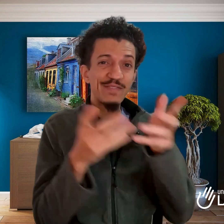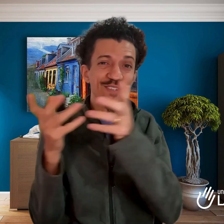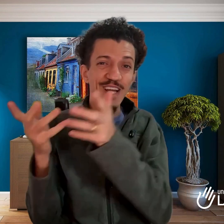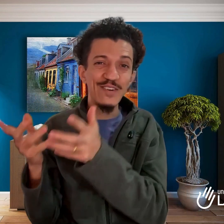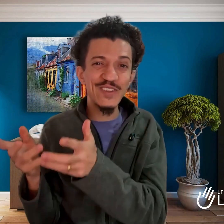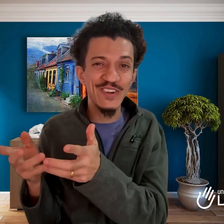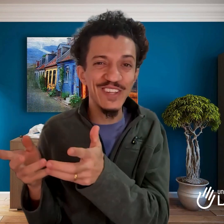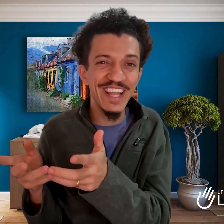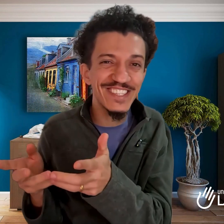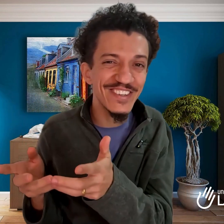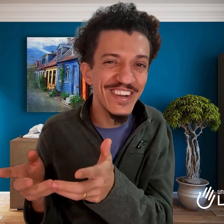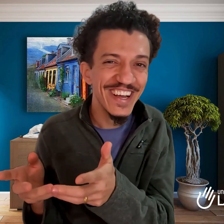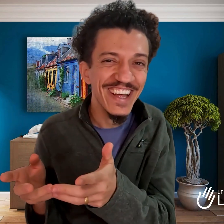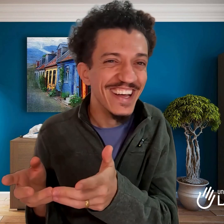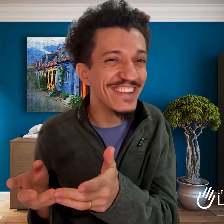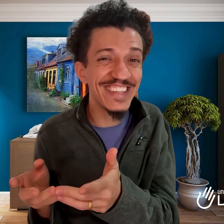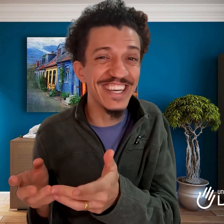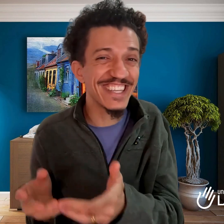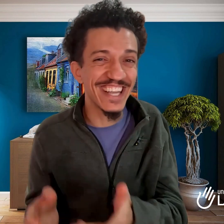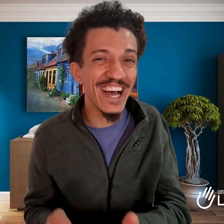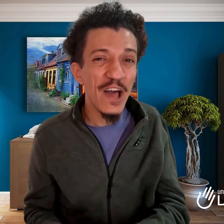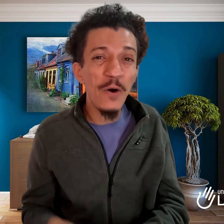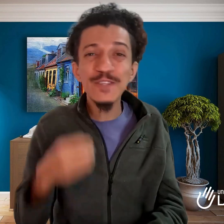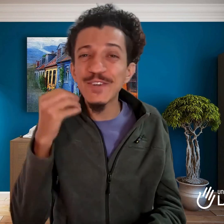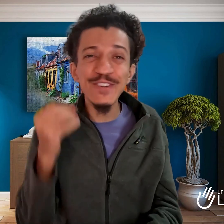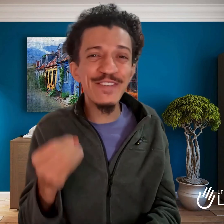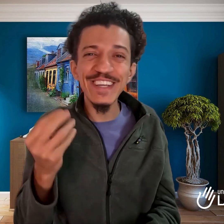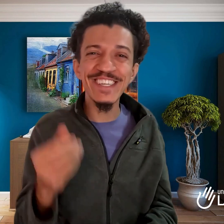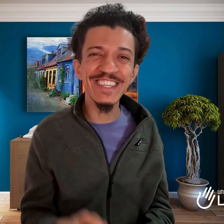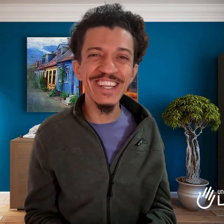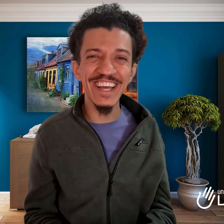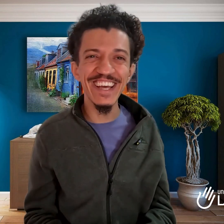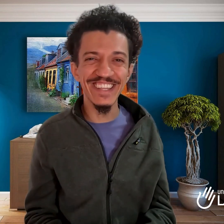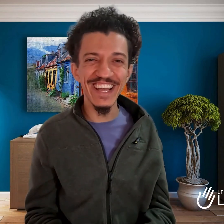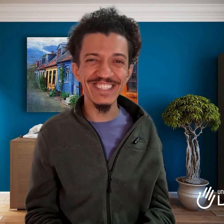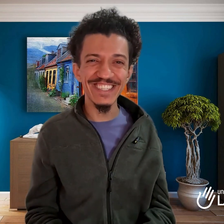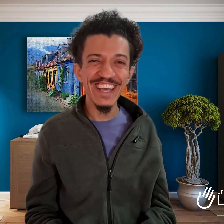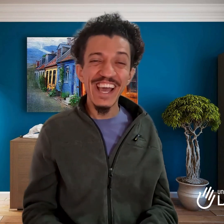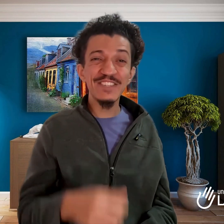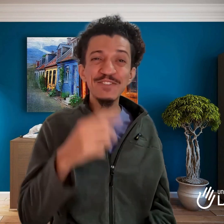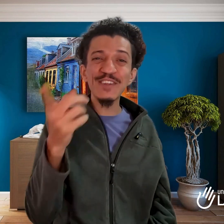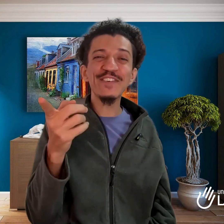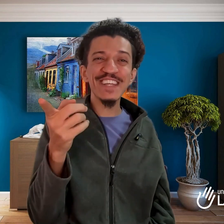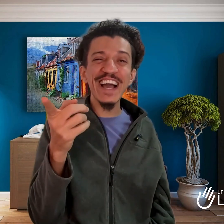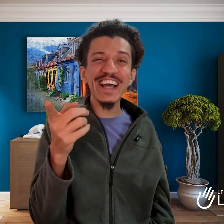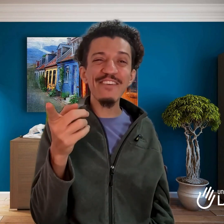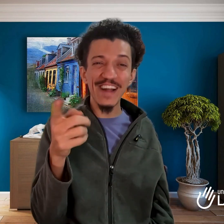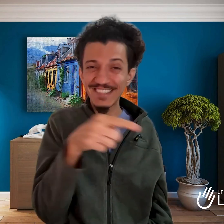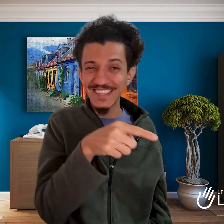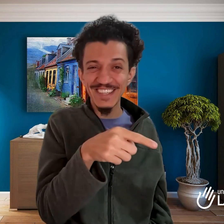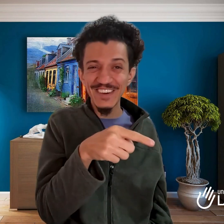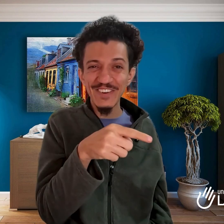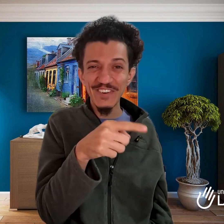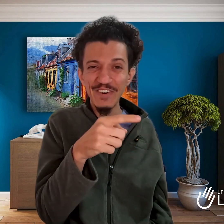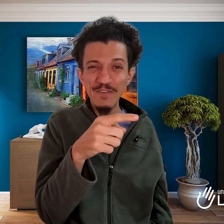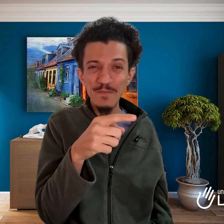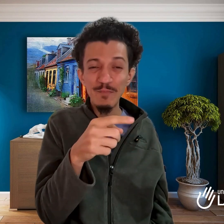usar no outro contexto, não adianta. O surdo não vai te entender, entende? E se o surdo fizer aquela frase que você decorou, mas no